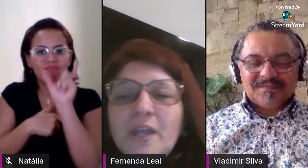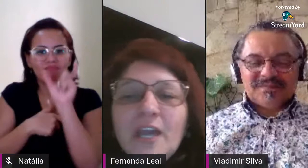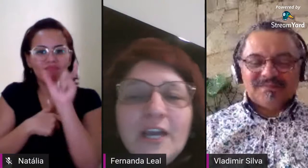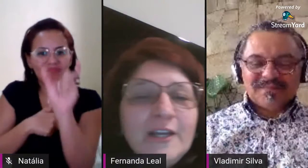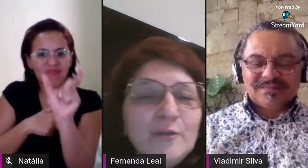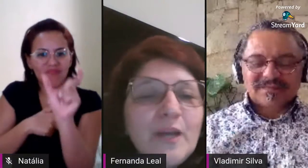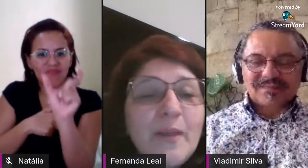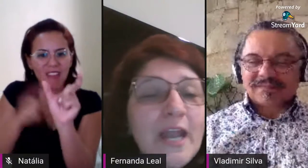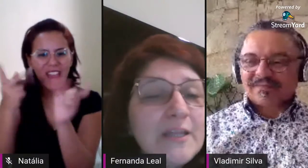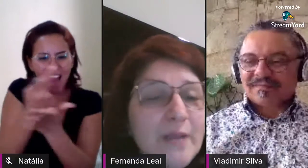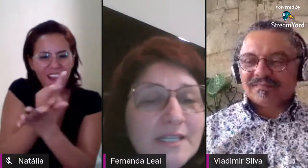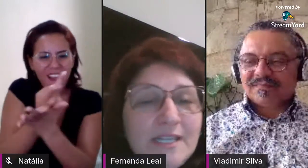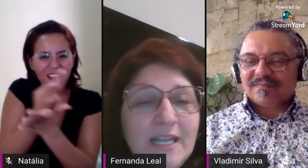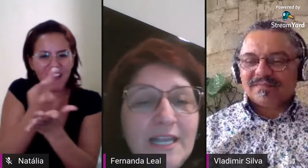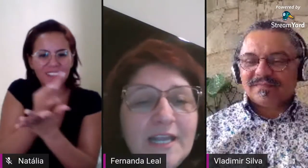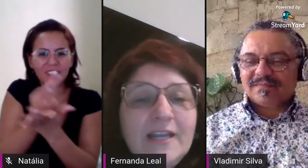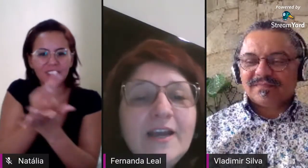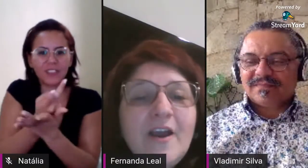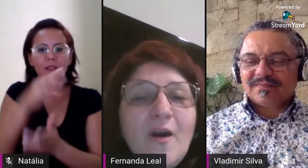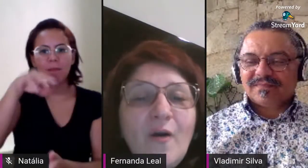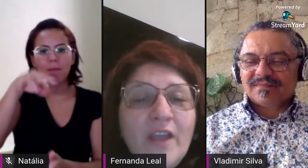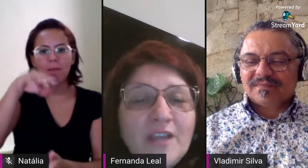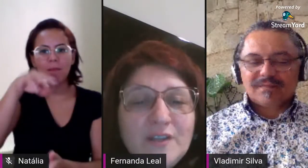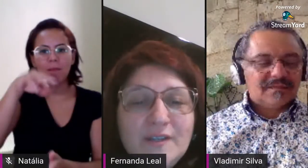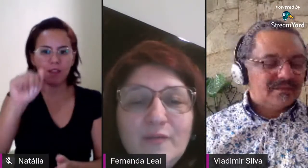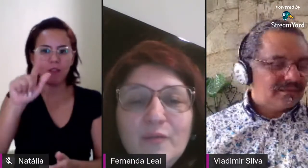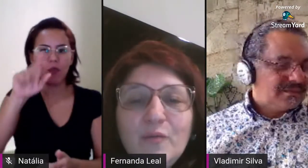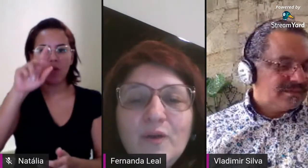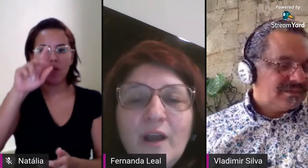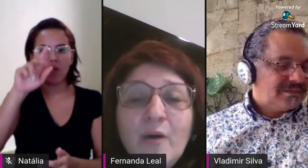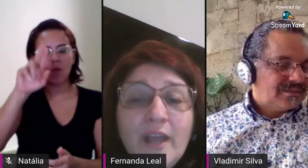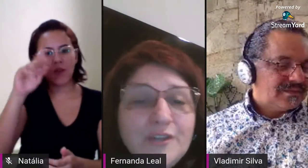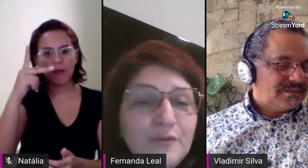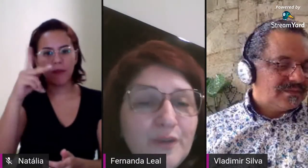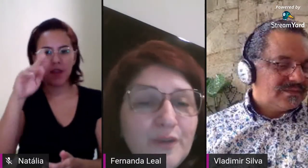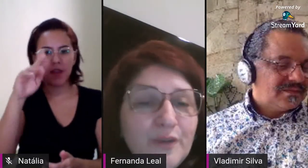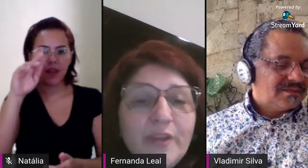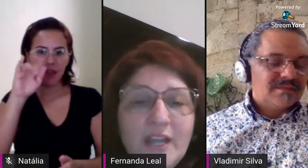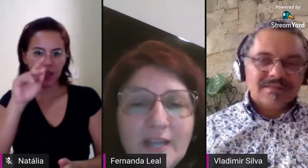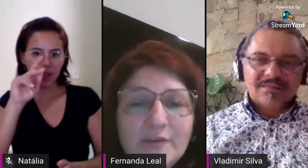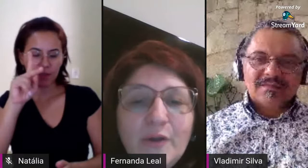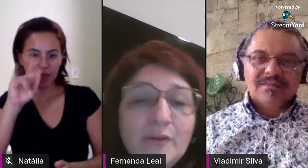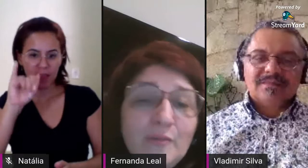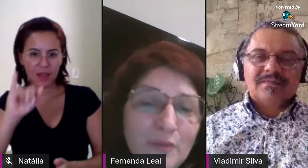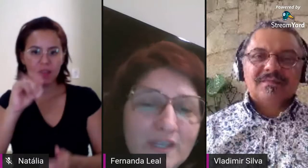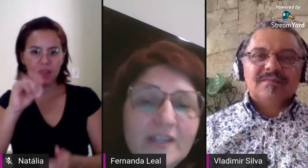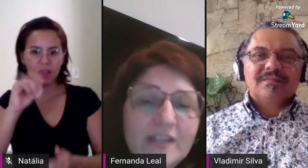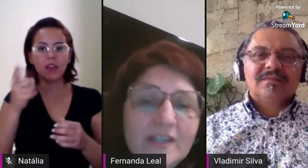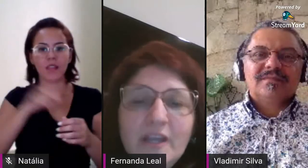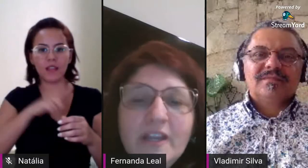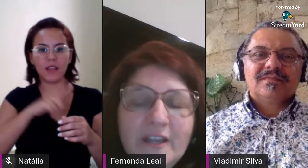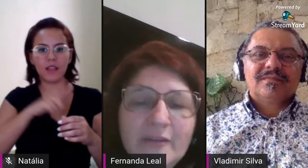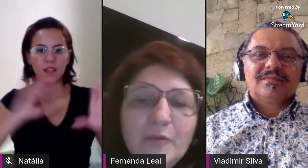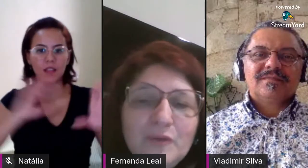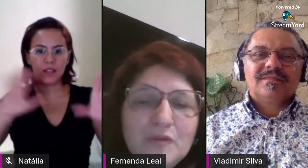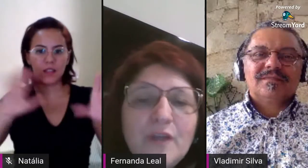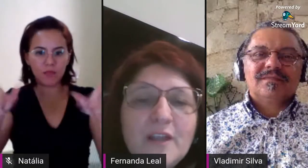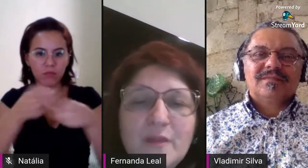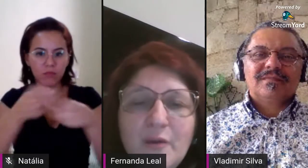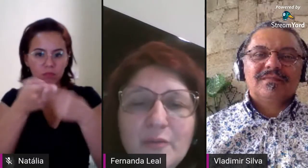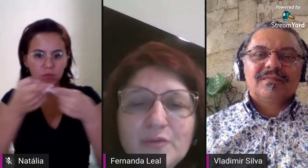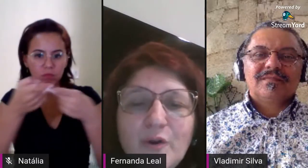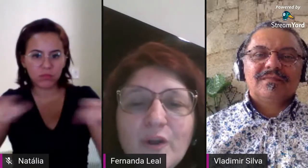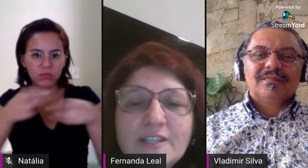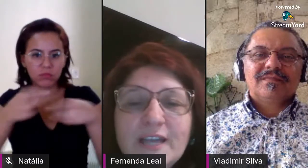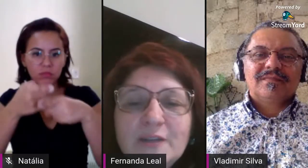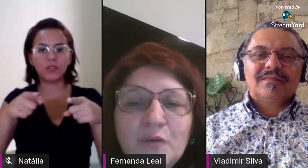Coro Encanto, Camerata Brasílica, Orquestra Civuca, Orquestra do Festival Internacional de Música de Campina Grande, o professor Vladimir é